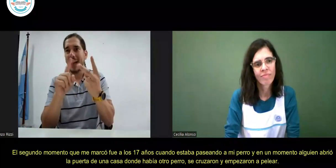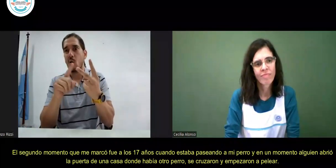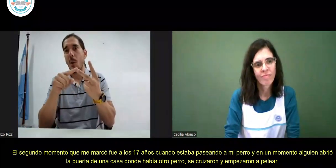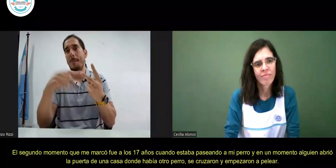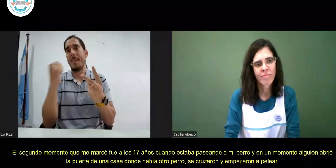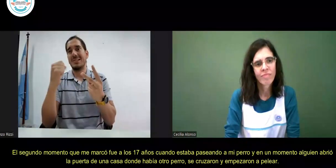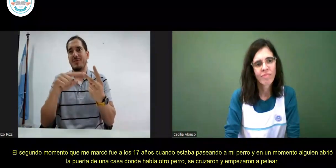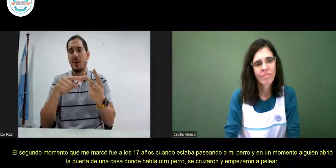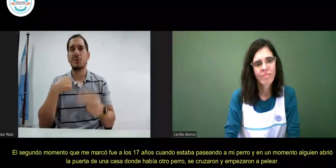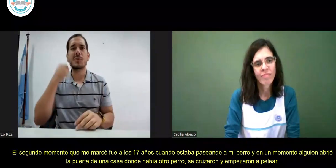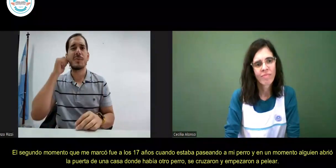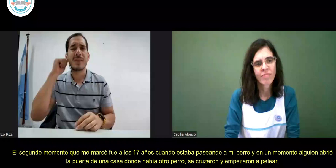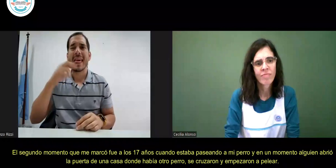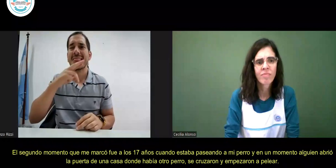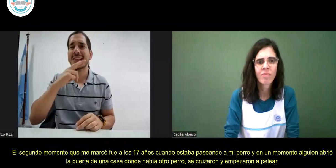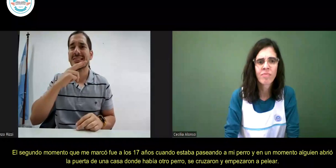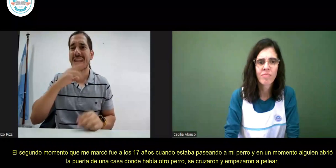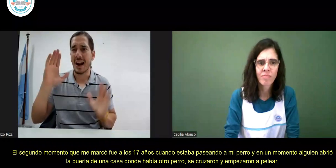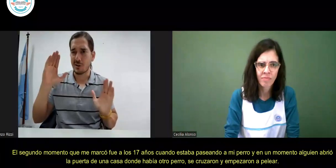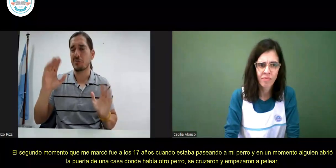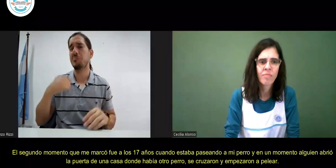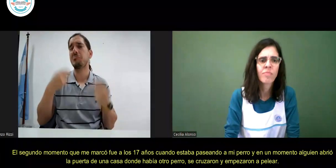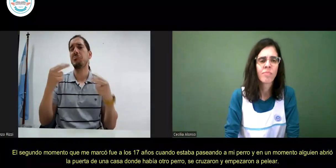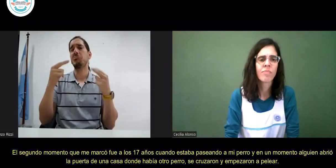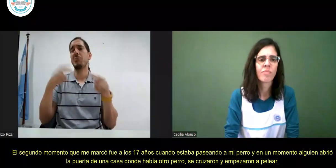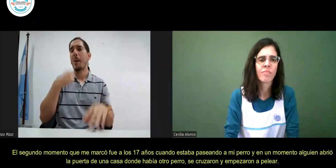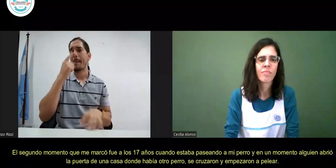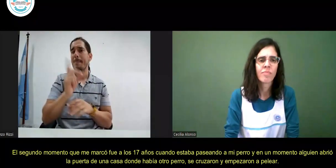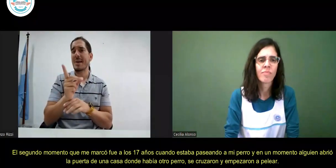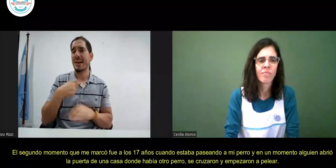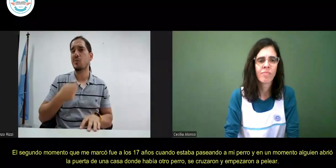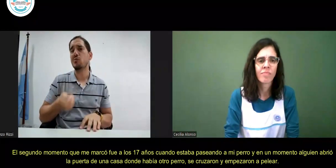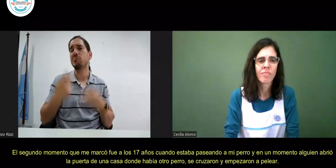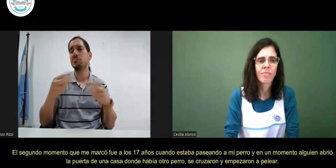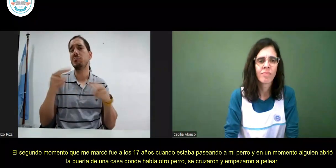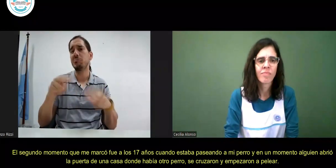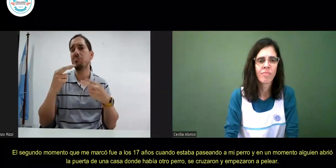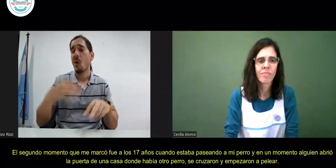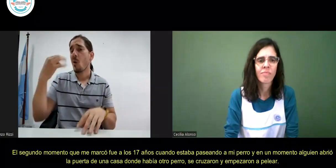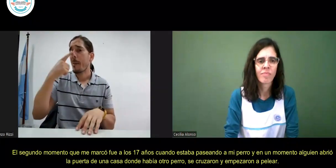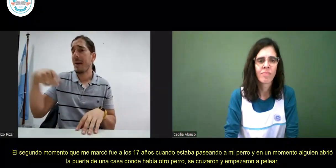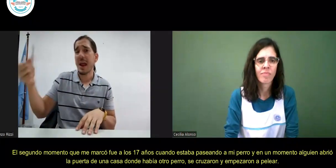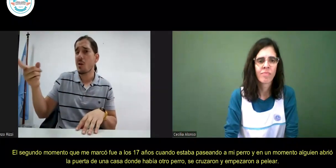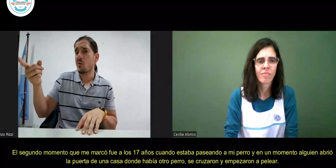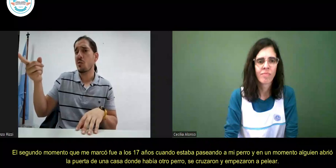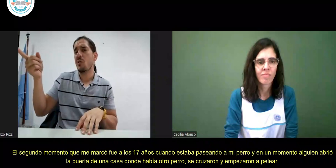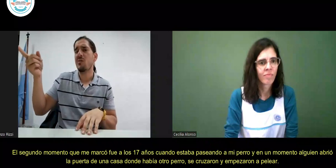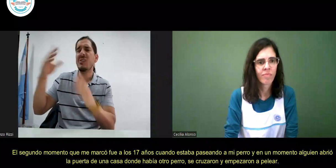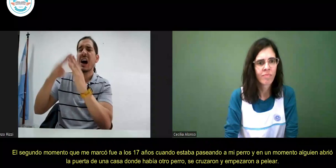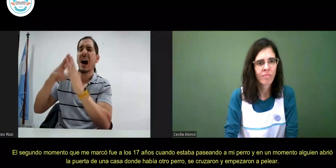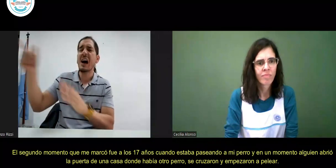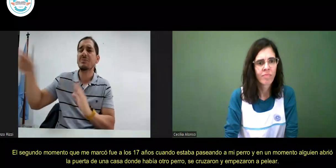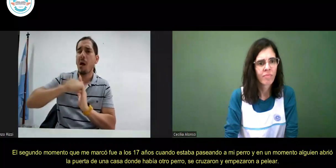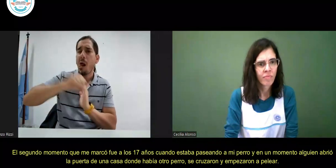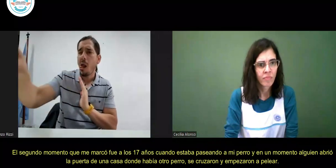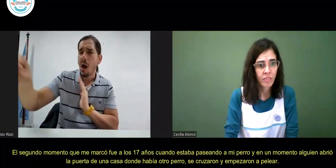El segundo momento que me marcó fue a los 17 años, cuando estaba paseando a mi perro y en un momento alguien abrió la puerta de una casa